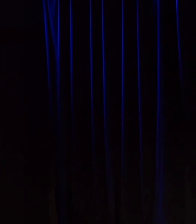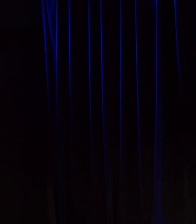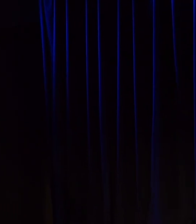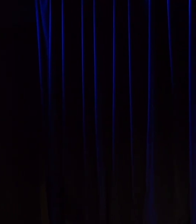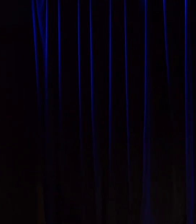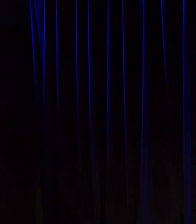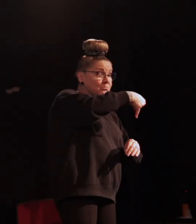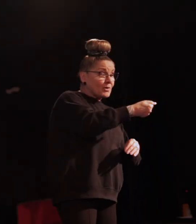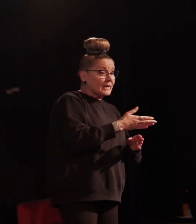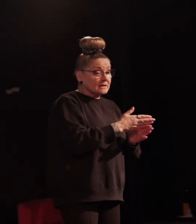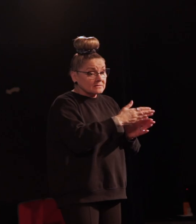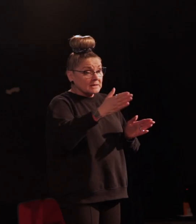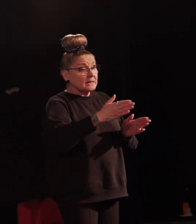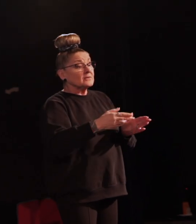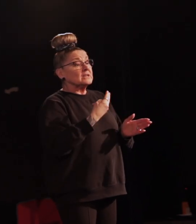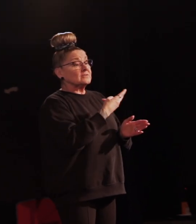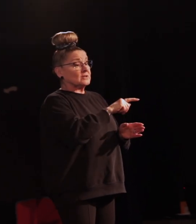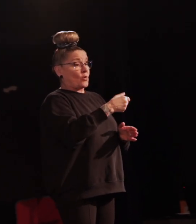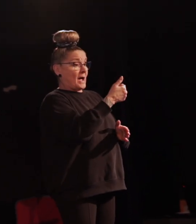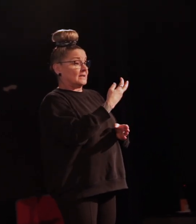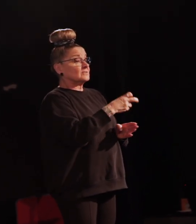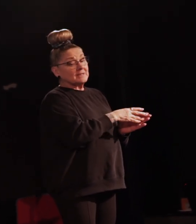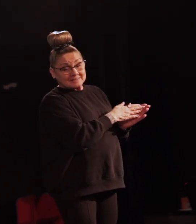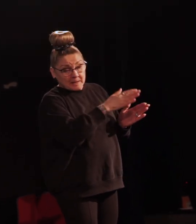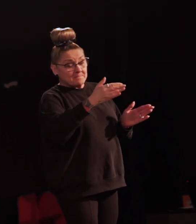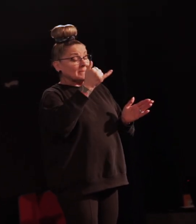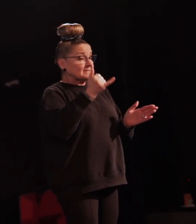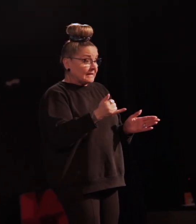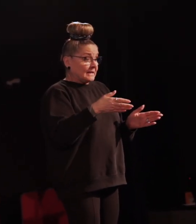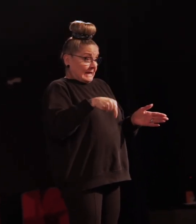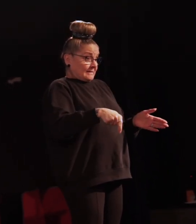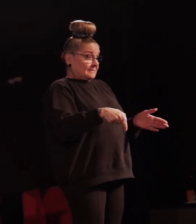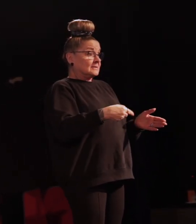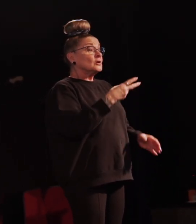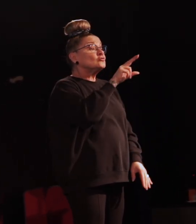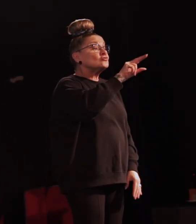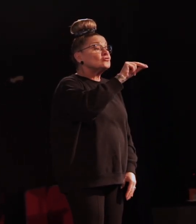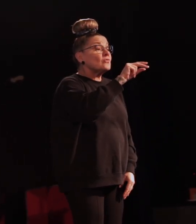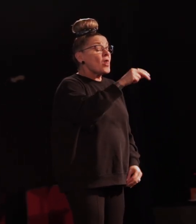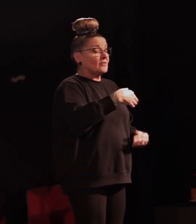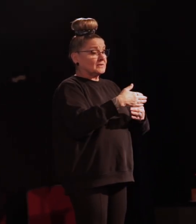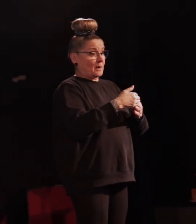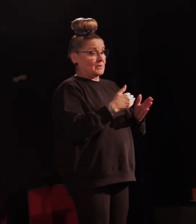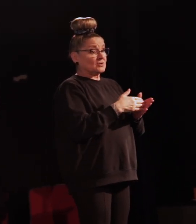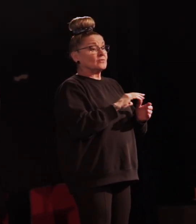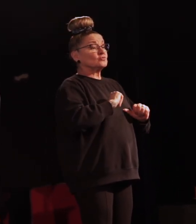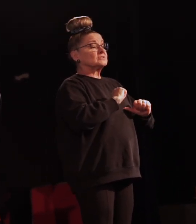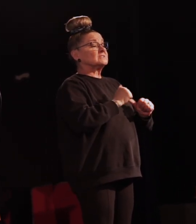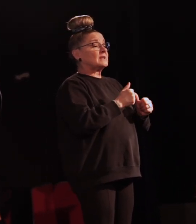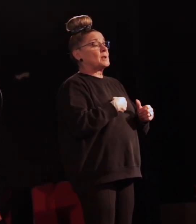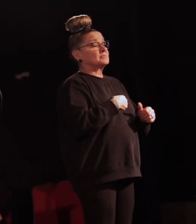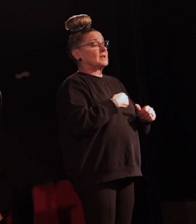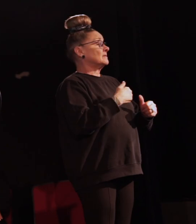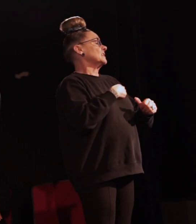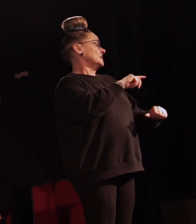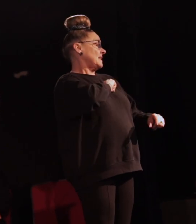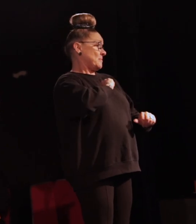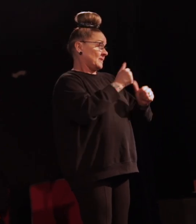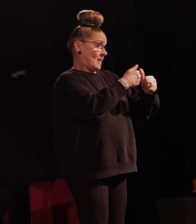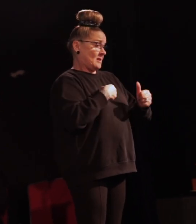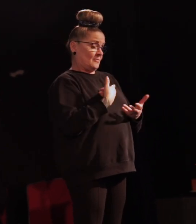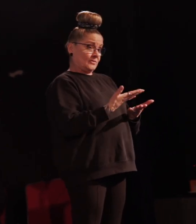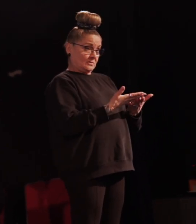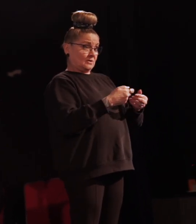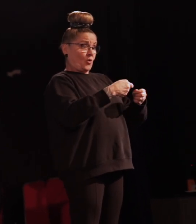und Beuteln. Gökçen Demirali, Geschäftsführerin des Verbands für sozialkulturelle Arbeit, Landesverband Berlin, am